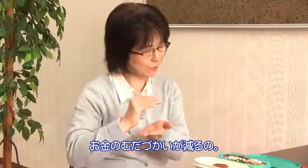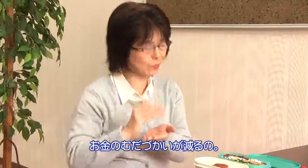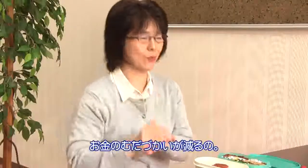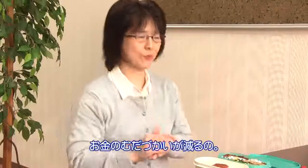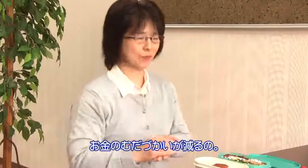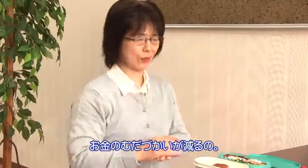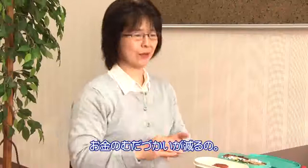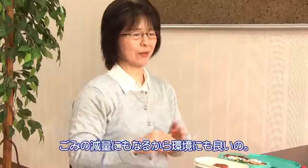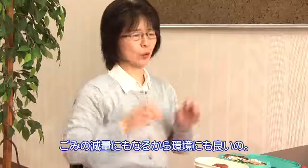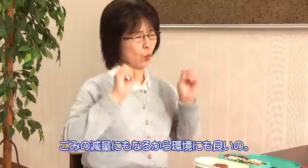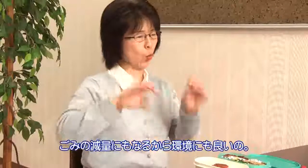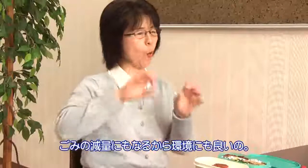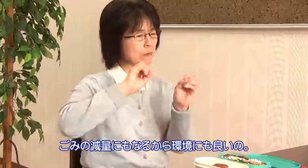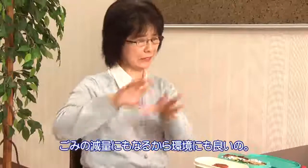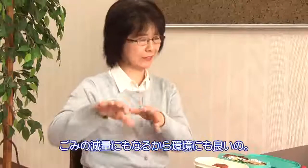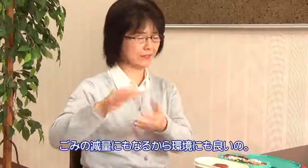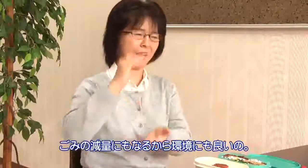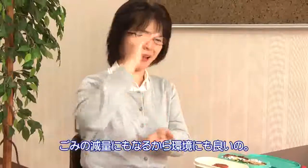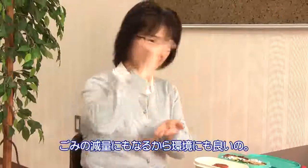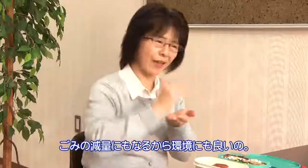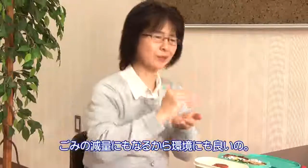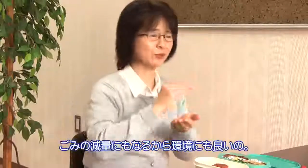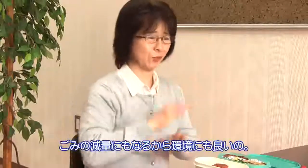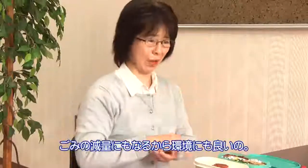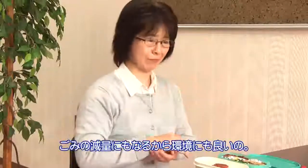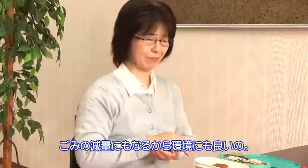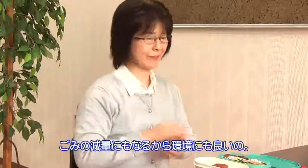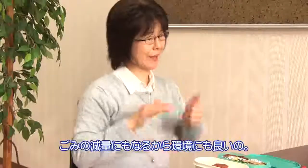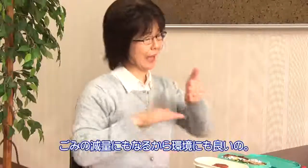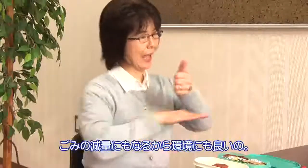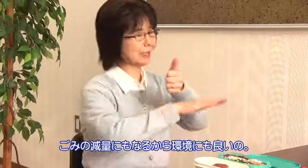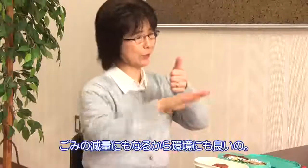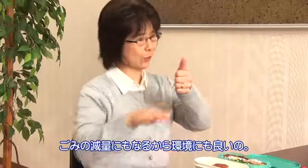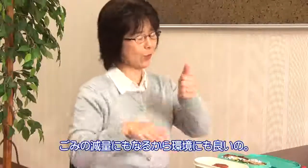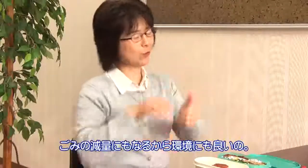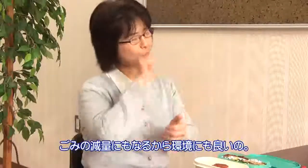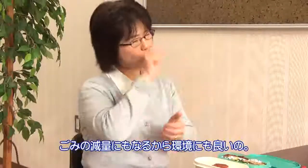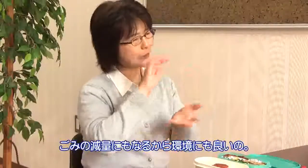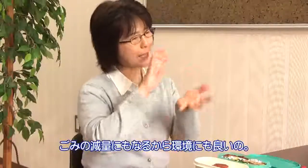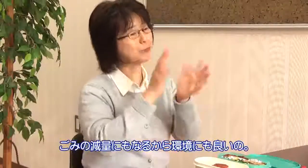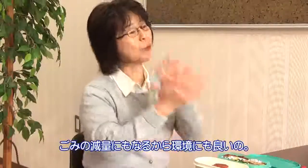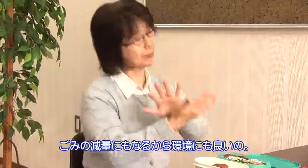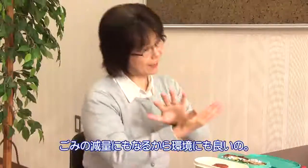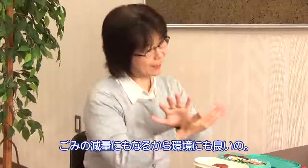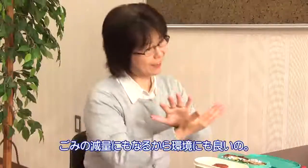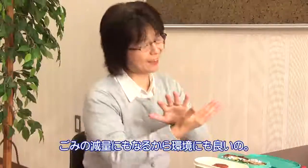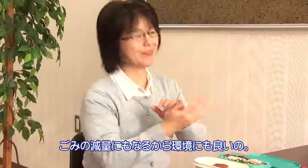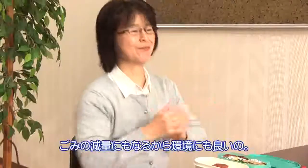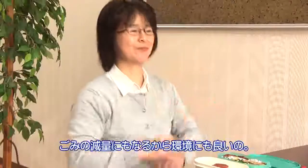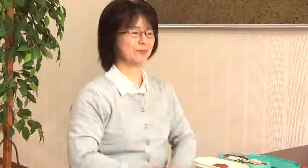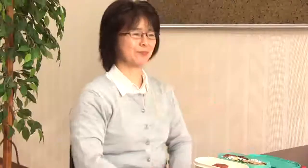無駄遣いが減るのよさらにゴミも減るから環境にもいいの